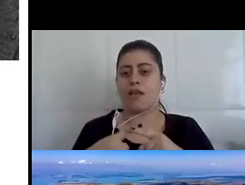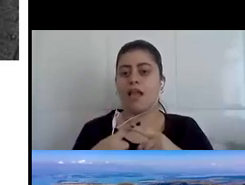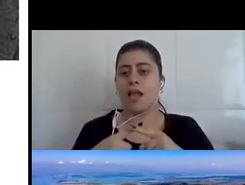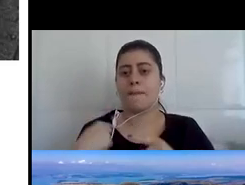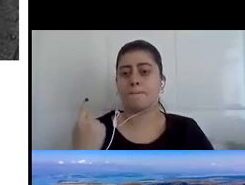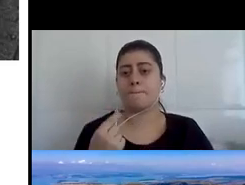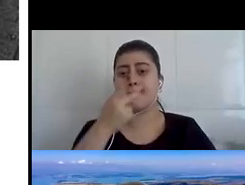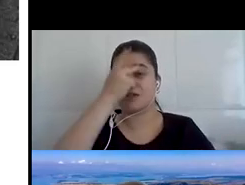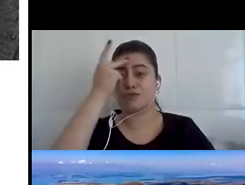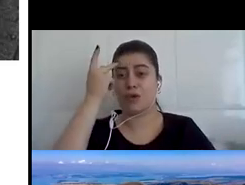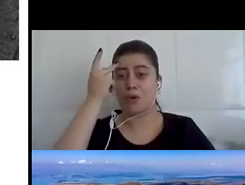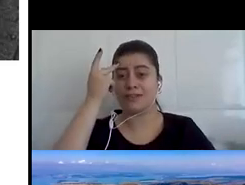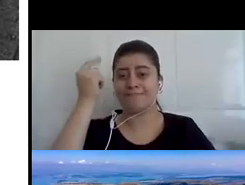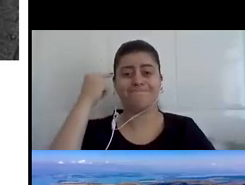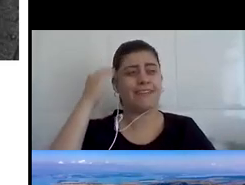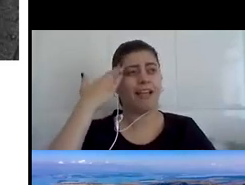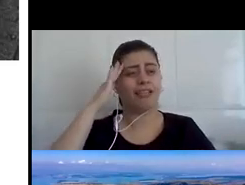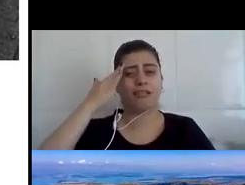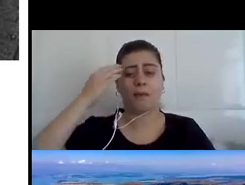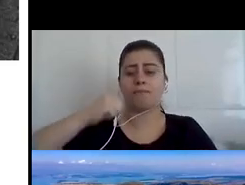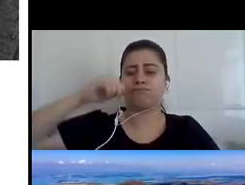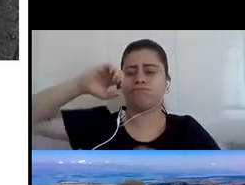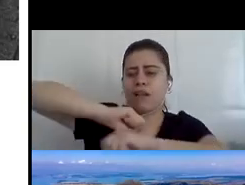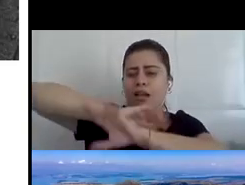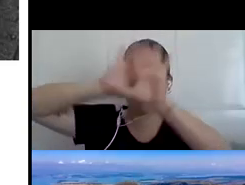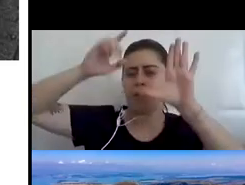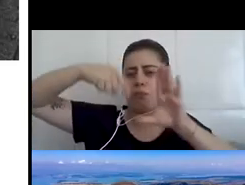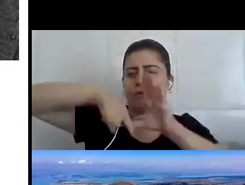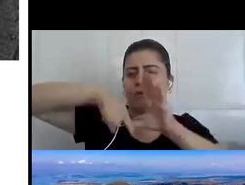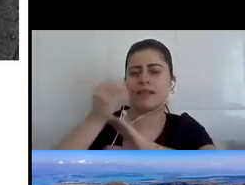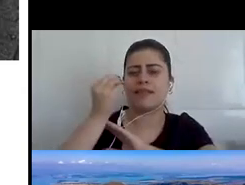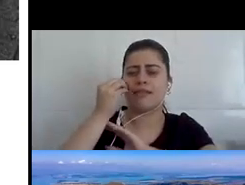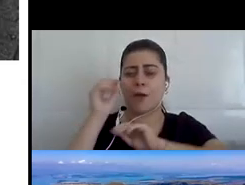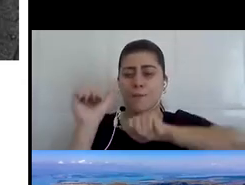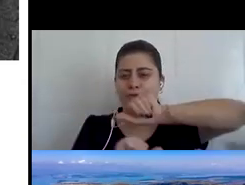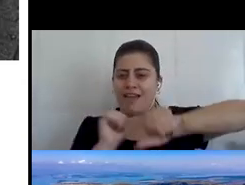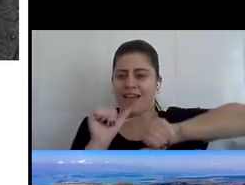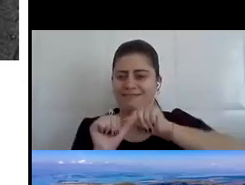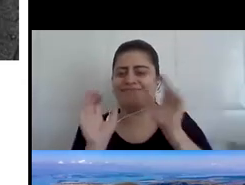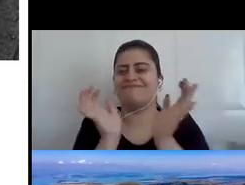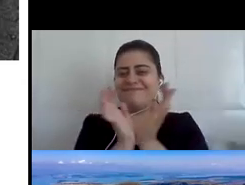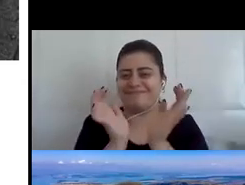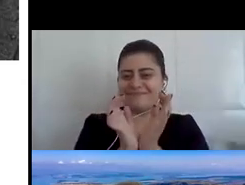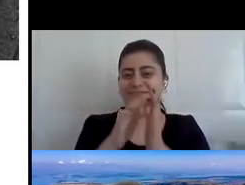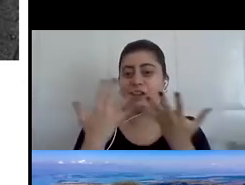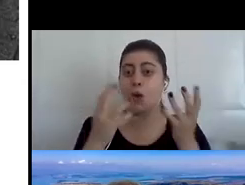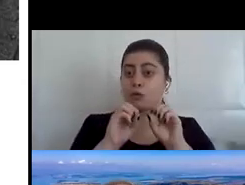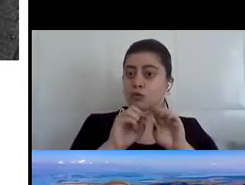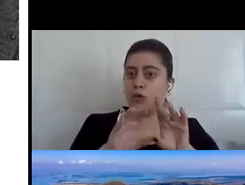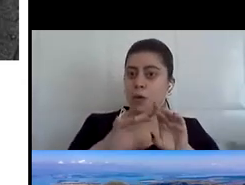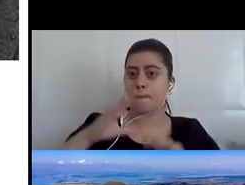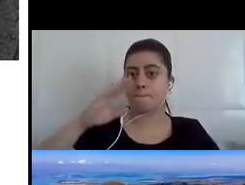suas vulnerabilidades, elas entendam e consigam lidar e reverter esses casos. Então, a educação como ferramenta de conhecimento e